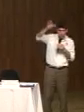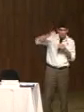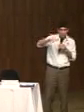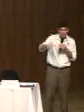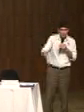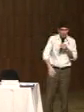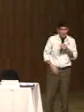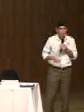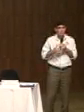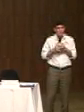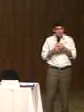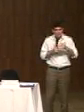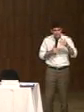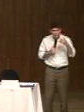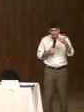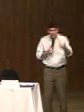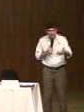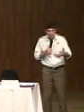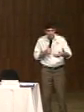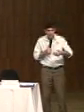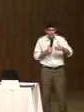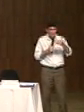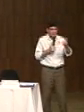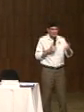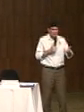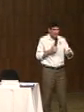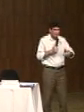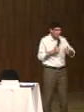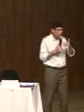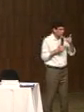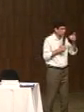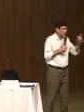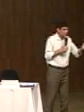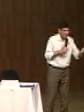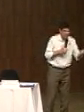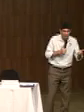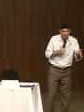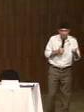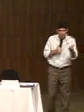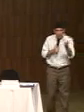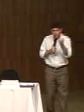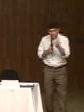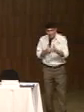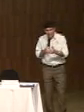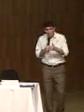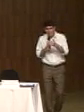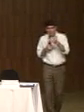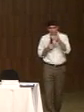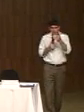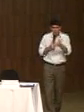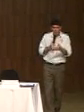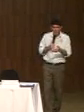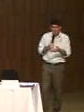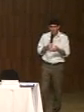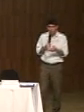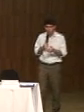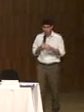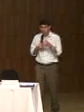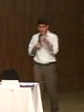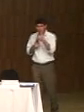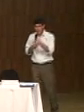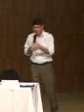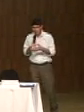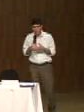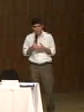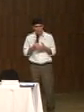caixotão cheio de papel, é preciso que esse arquivo seja digitalizado, a gente possa passar para uma outra etapa de recuperação de